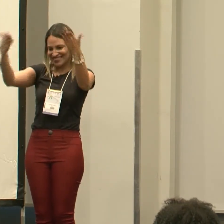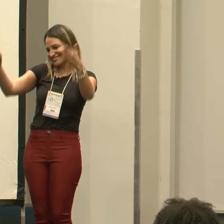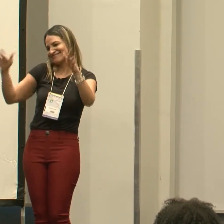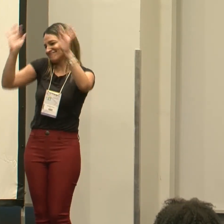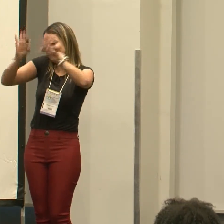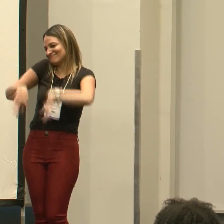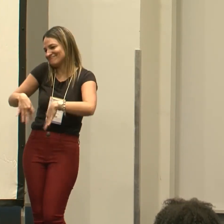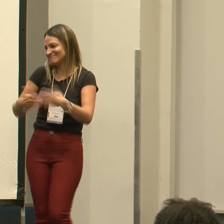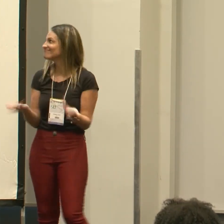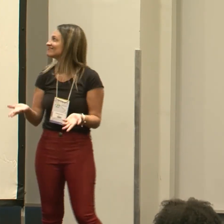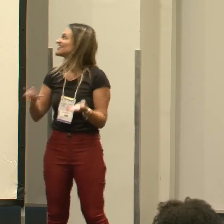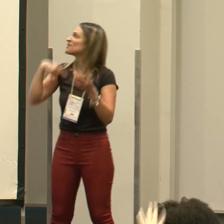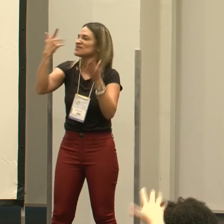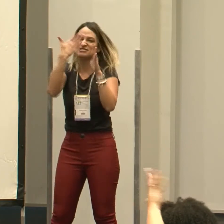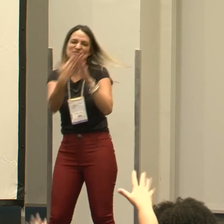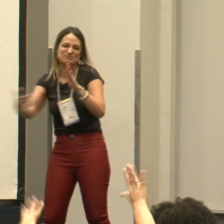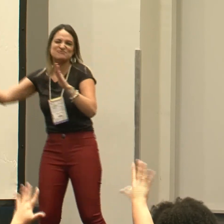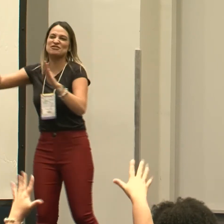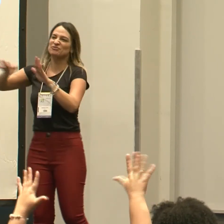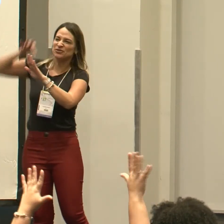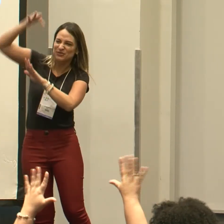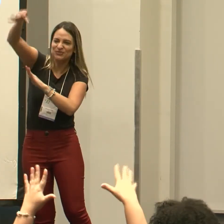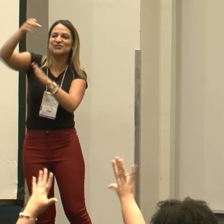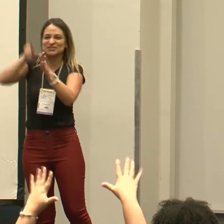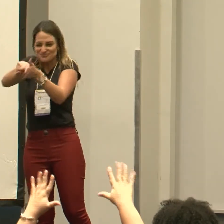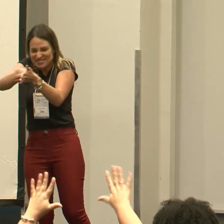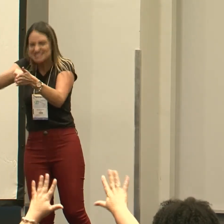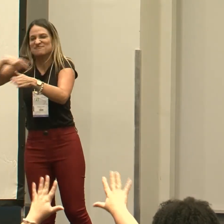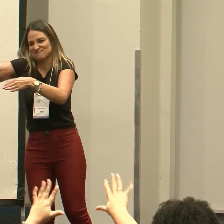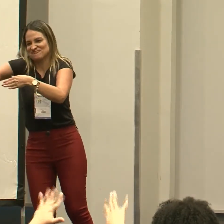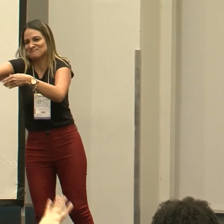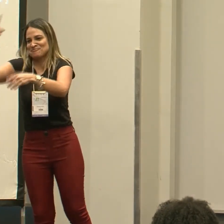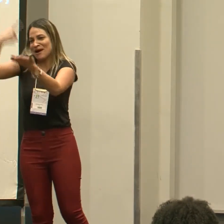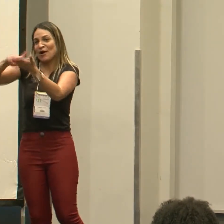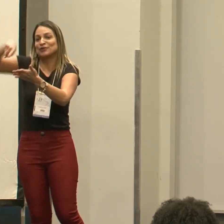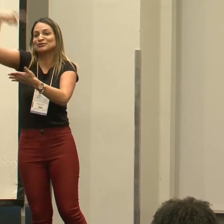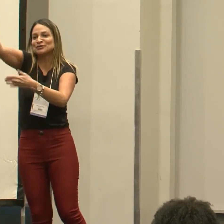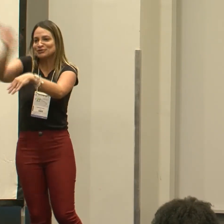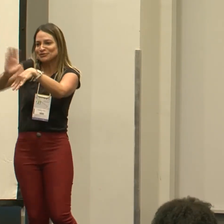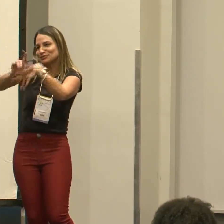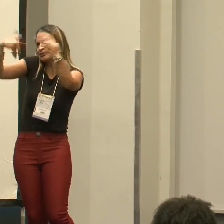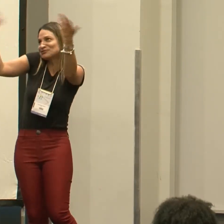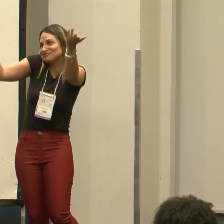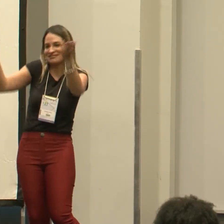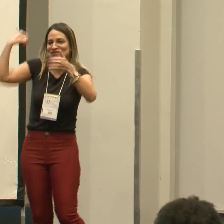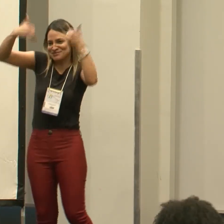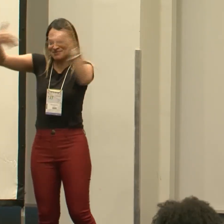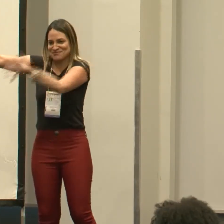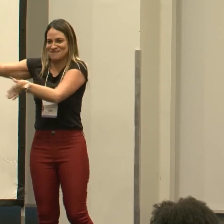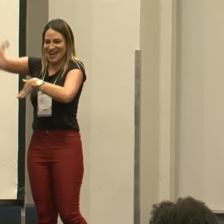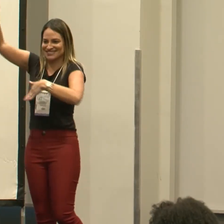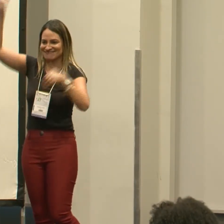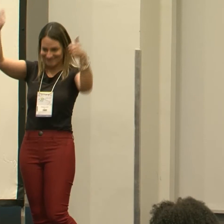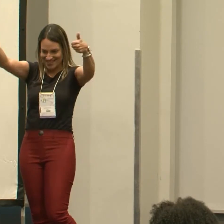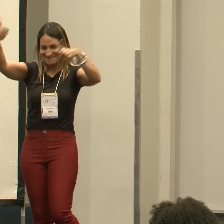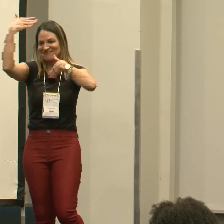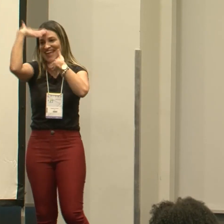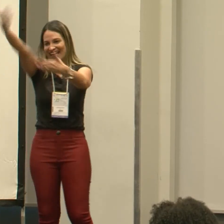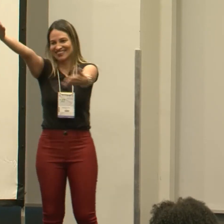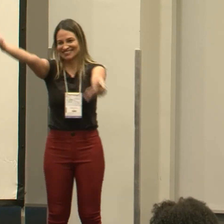tempo encerrou. Obrigada pela atenção, a gente continua depois, existe mais pesquisa a ser feita acerca do assunto e